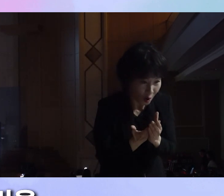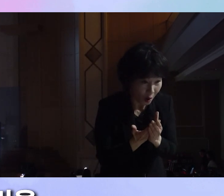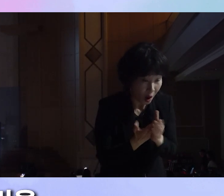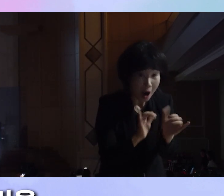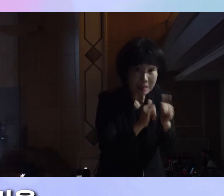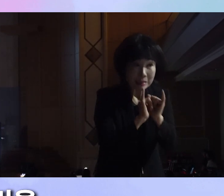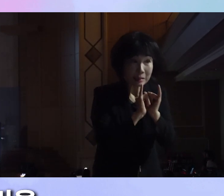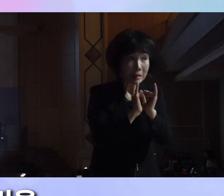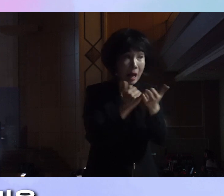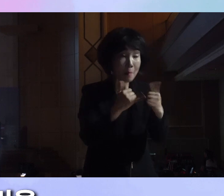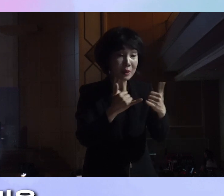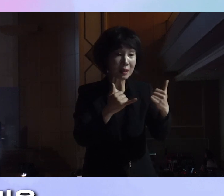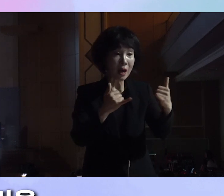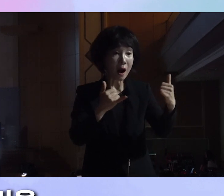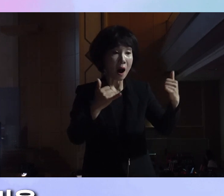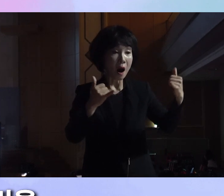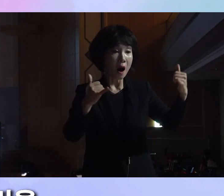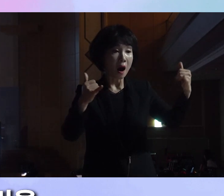사람들